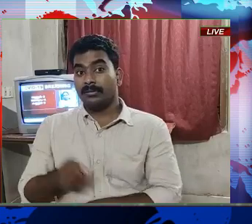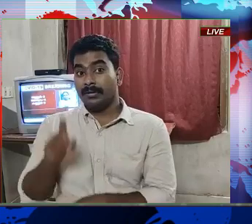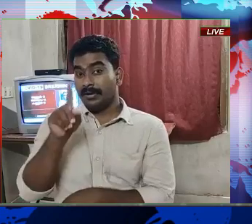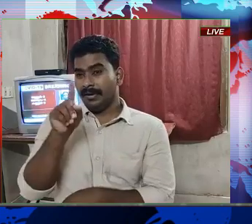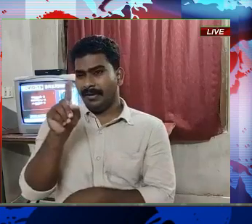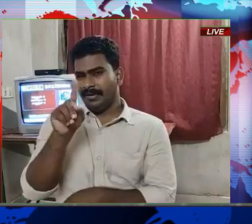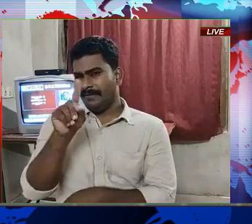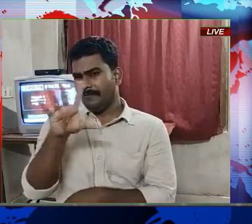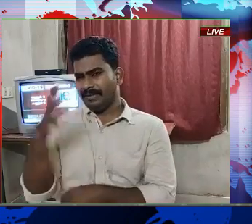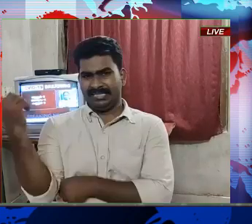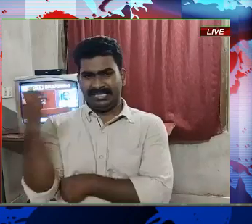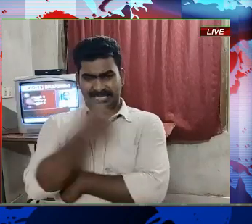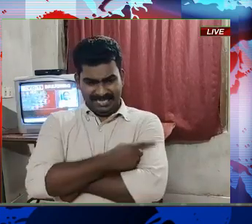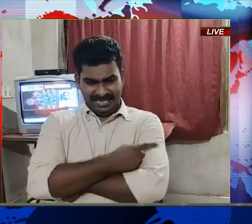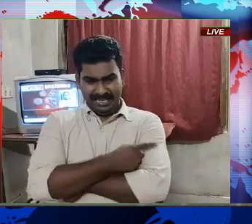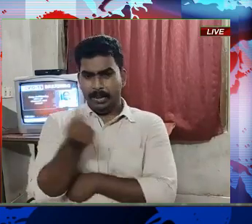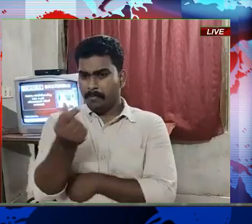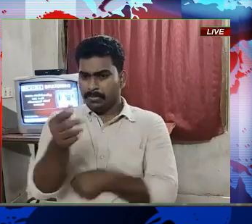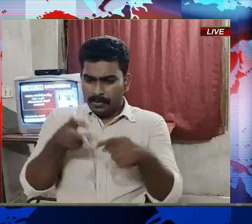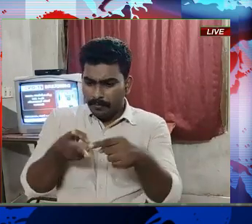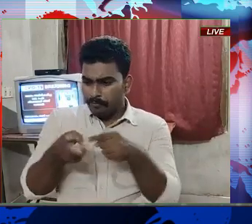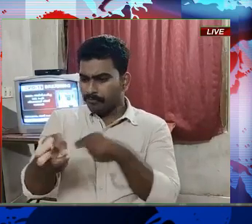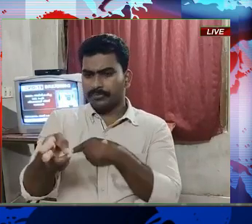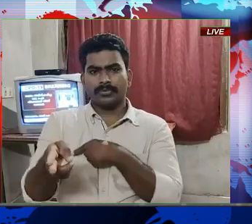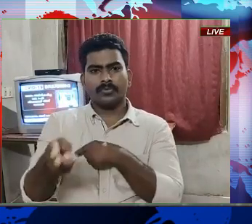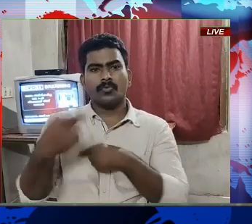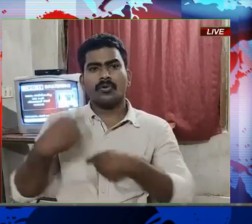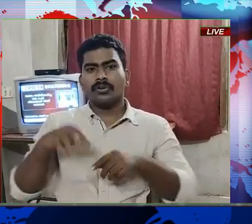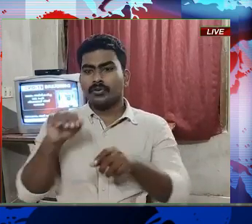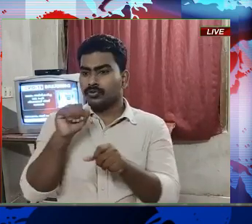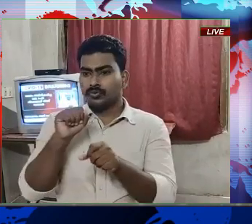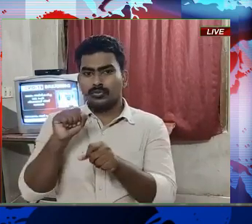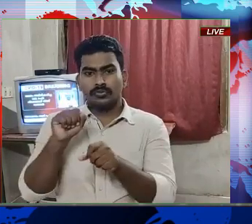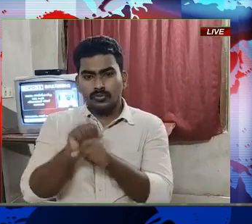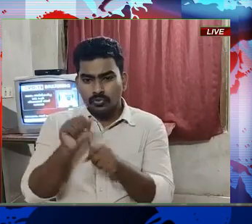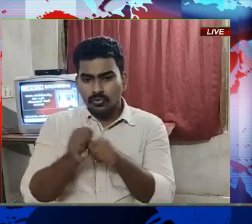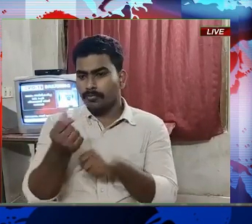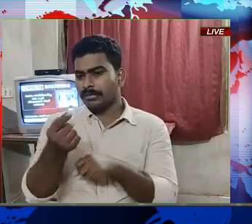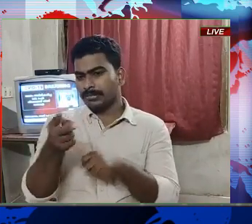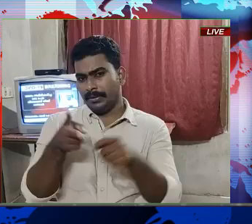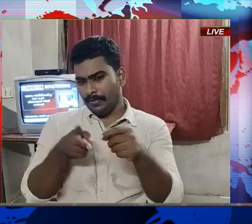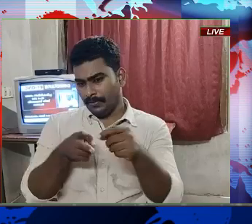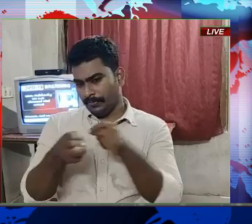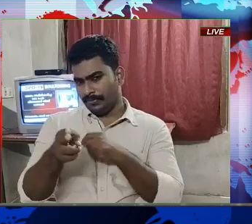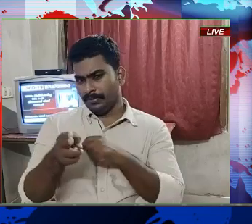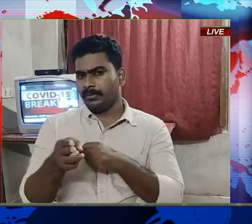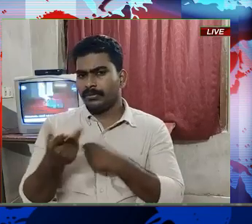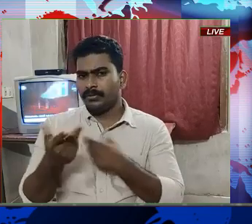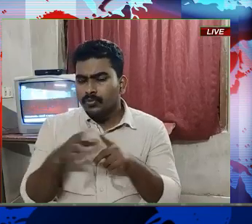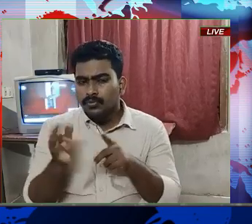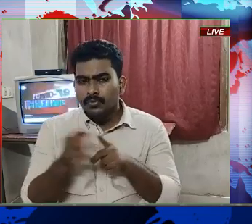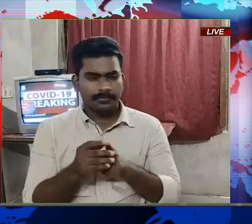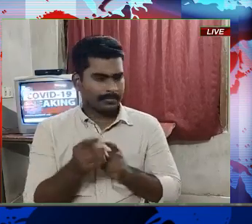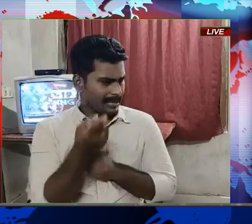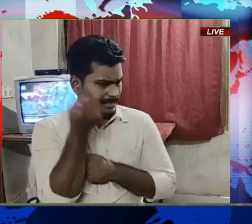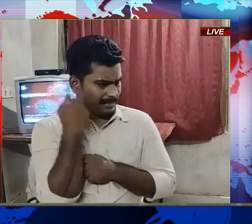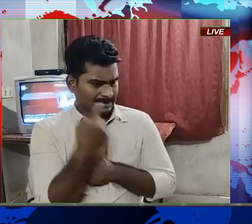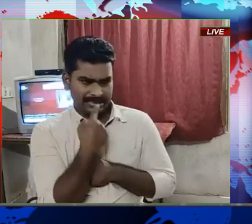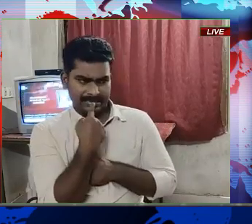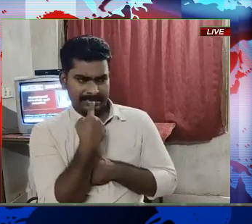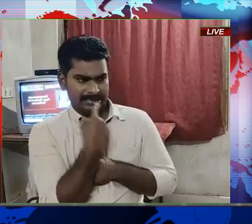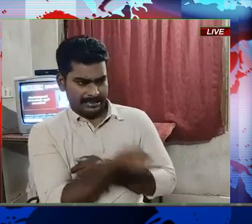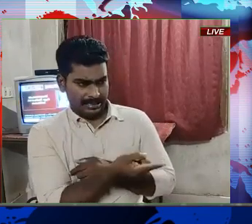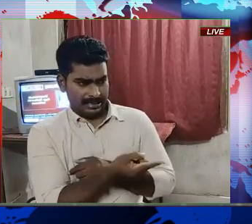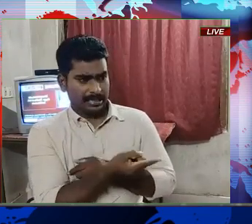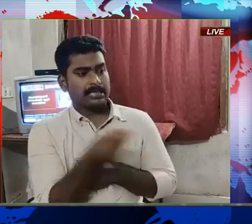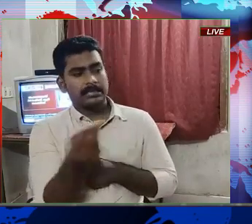നിൽക്കരുതെന്ന്. കൃത്യമായ വിവരങ്ങളെ അടിസ്ഥാനപ്പെടുത്തിയാണല്ലോ പറയുന്നത്. അപ്പോൾ അതിൻ്റെ ഭാഗമായി ആരോഗ്യവകുപ്പ് ആരുമായുള്ള സമ്പർക്കമാണെന്ന്